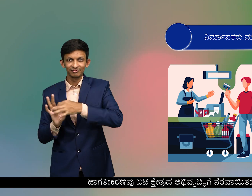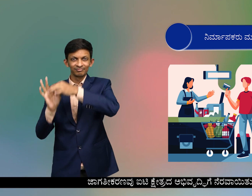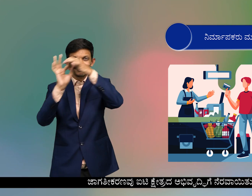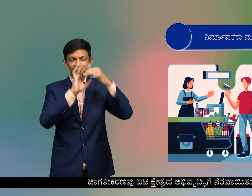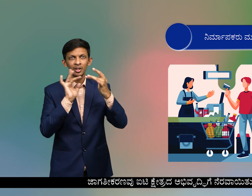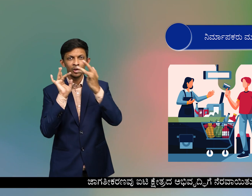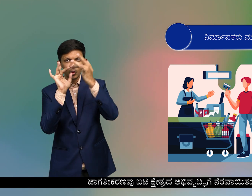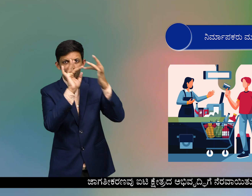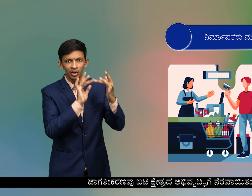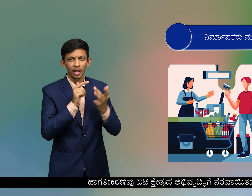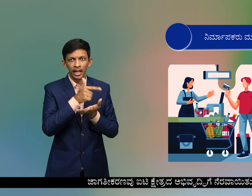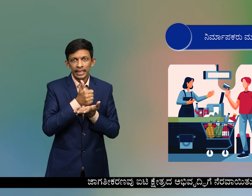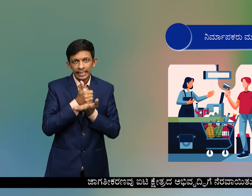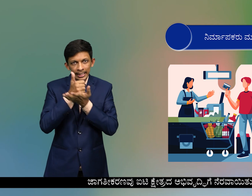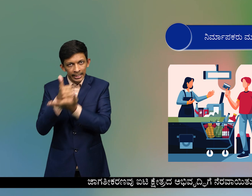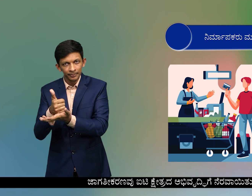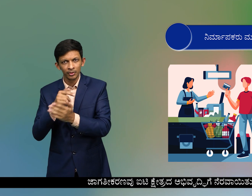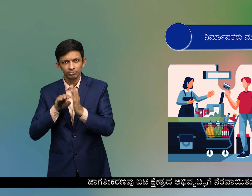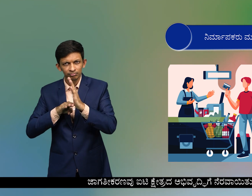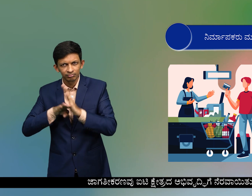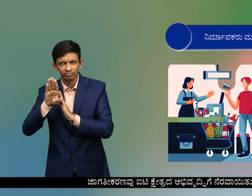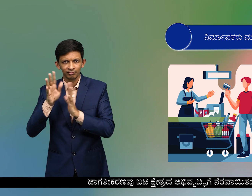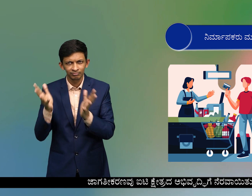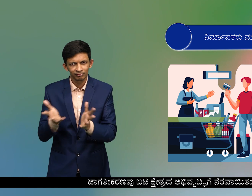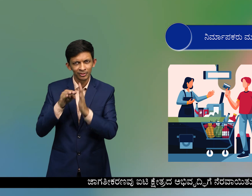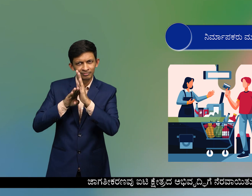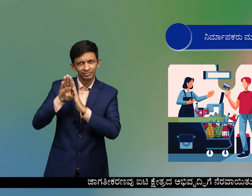ಜಾಗತೀಕರಣವು ಐಟಿ ಕ್ಷೇತ್ರದ ಅಭಿವೃದ್ಧಿಗೆ ನೆರವಾಯಿತು.